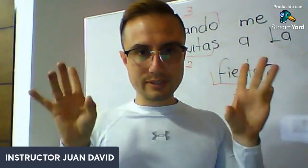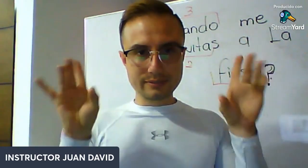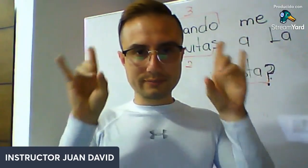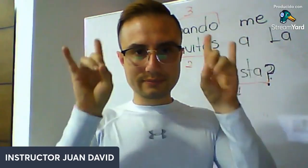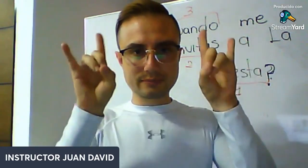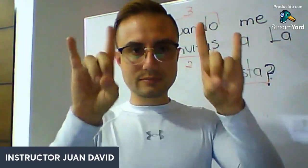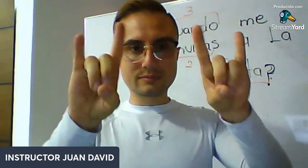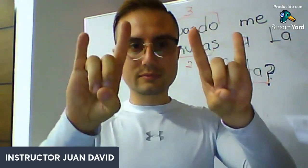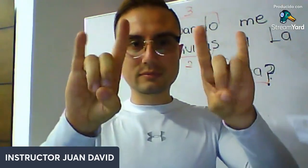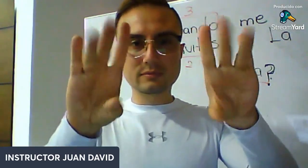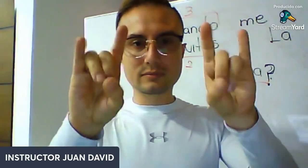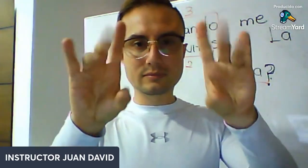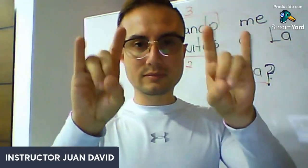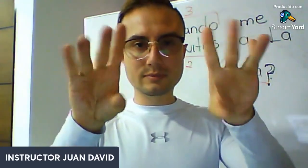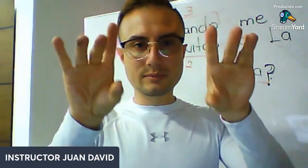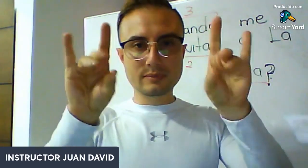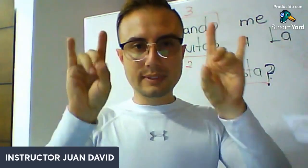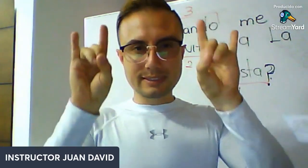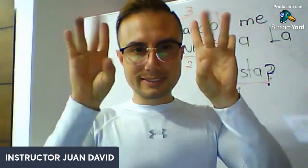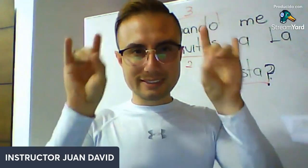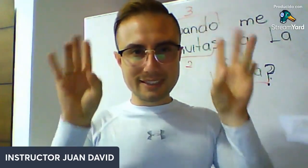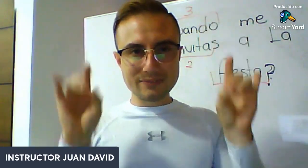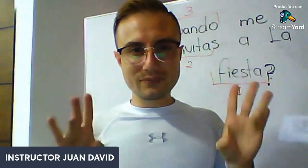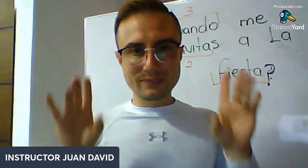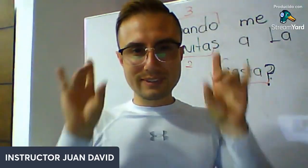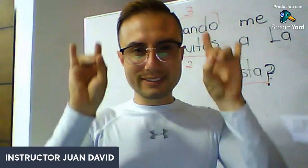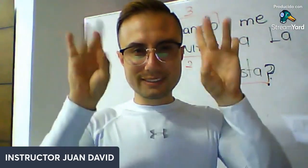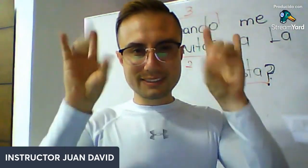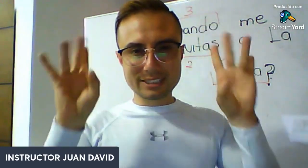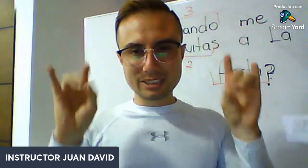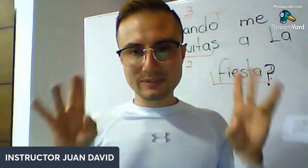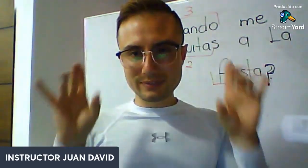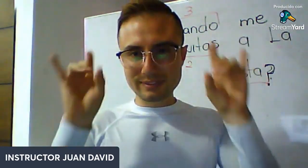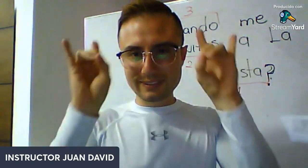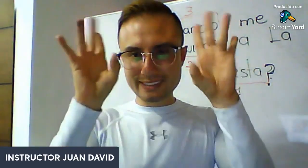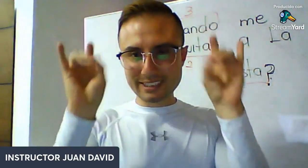joel 3 pregunta seña de fiesta mira seña de fiesta